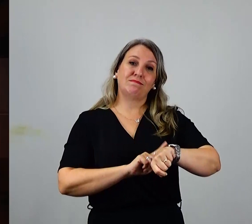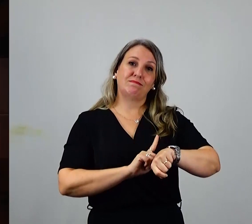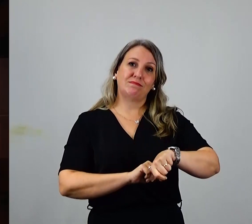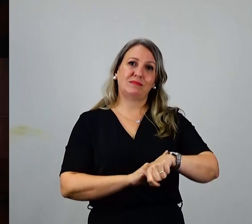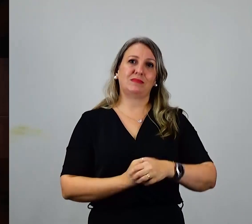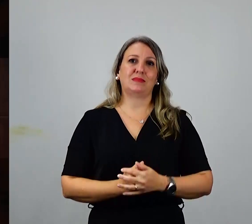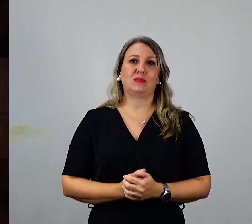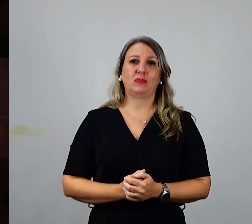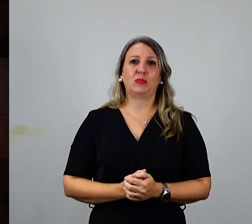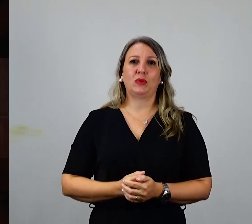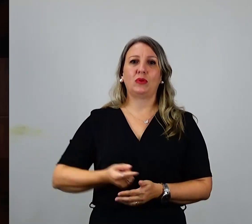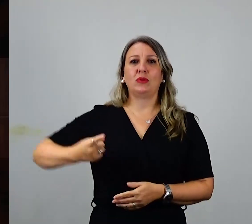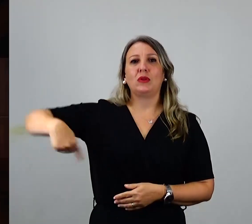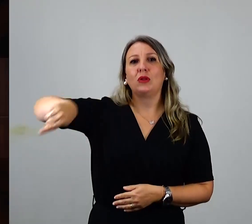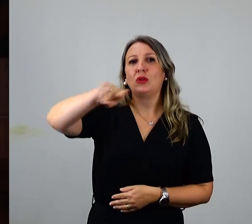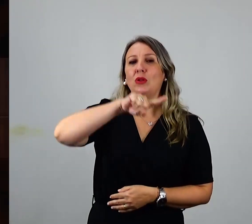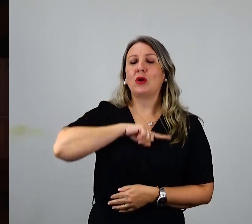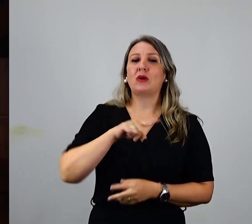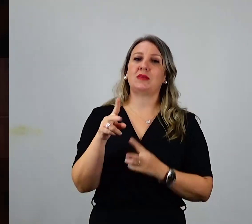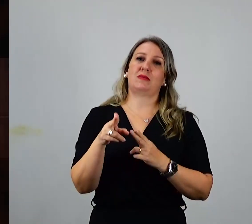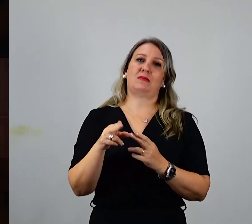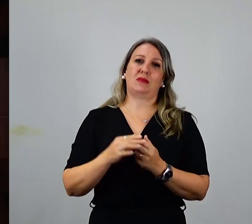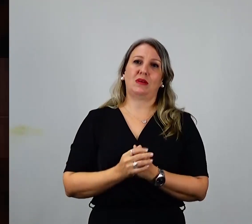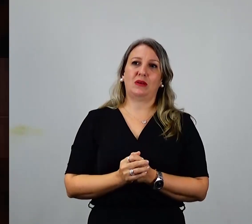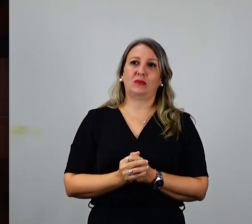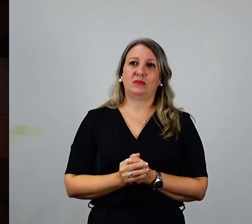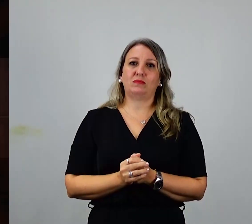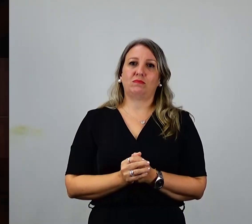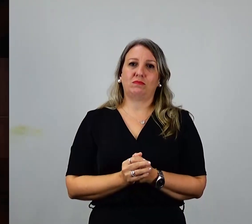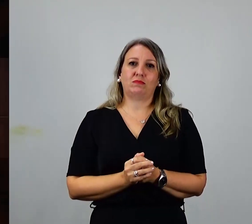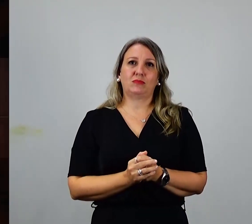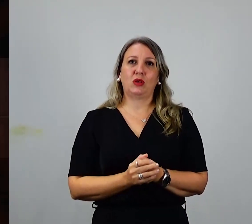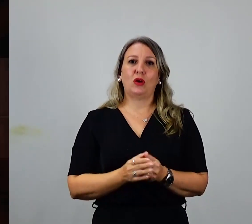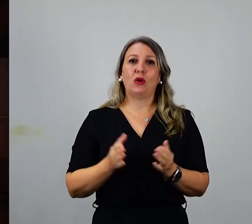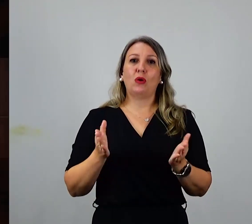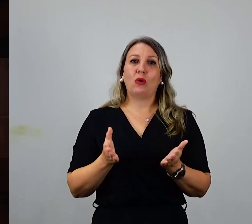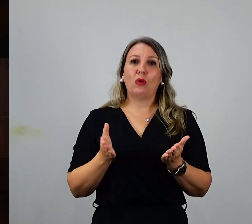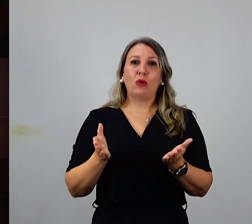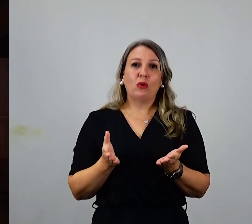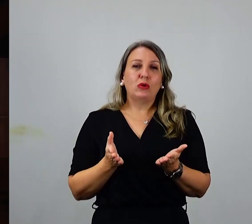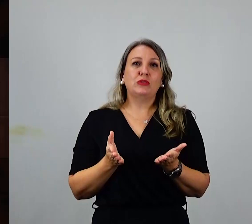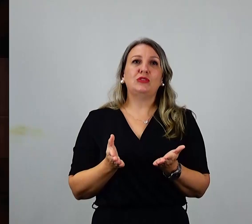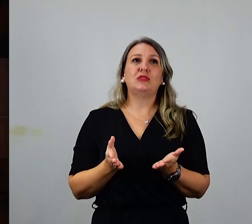você, quando o Senhor Jesus voltar, como filho de Deus, qual é?